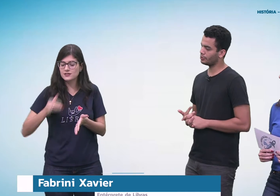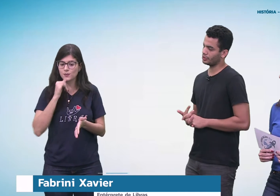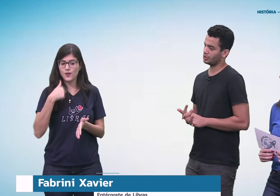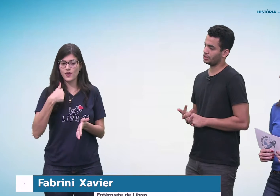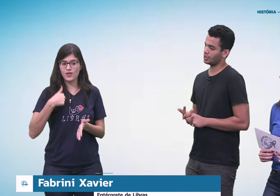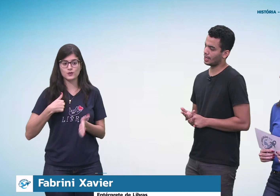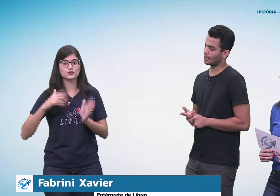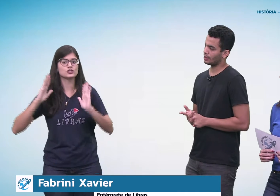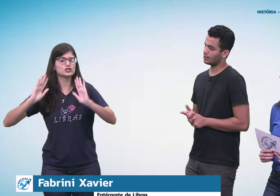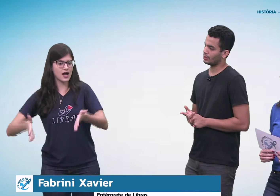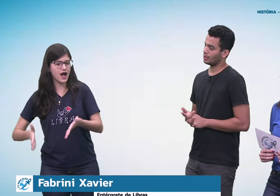Eu já